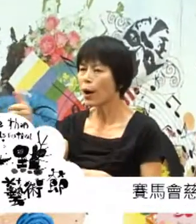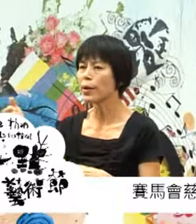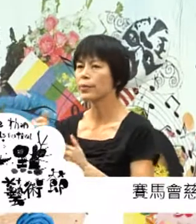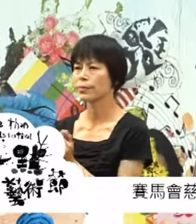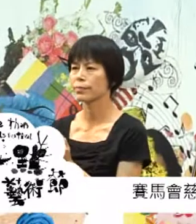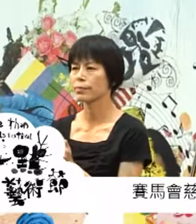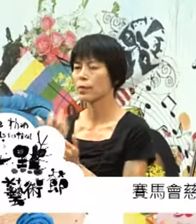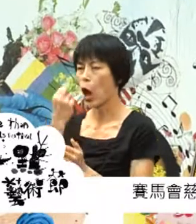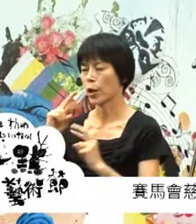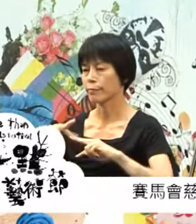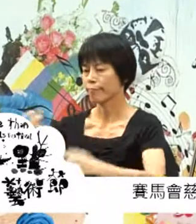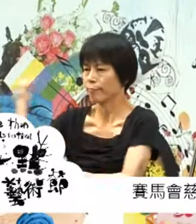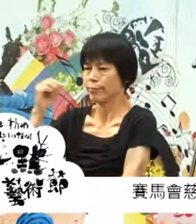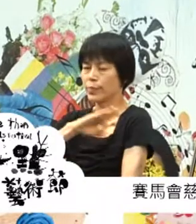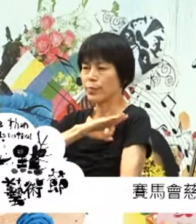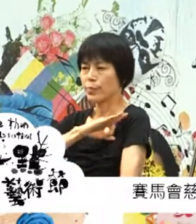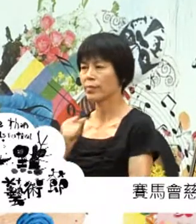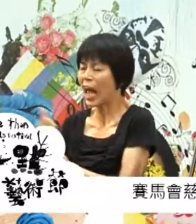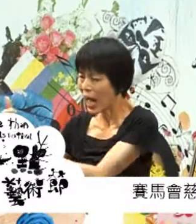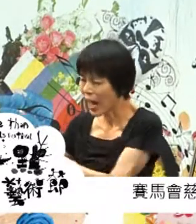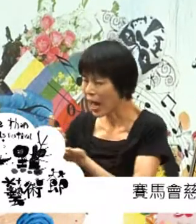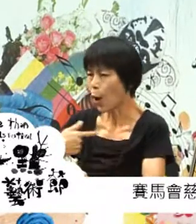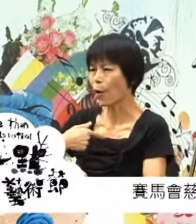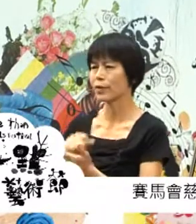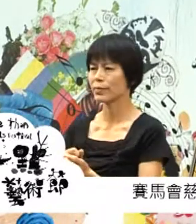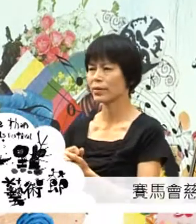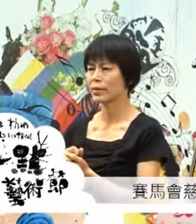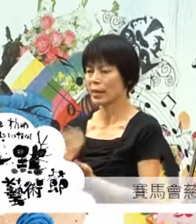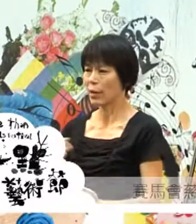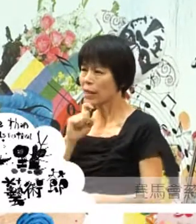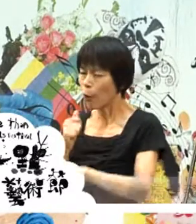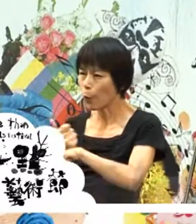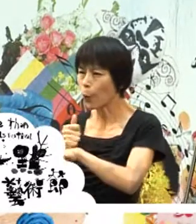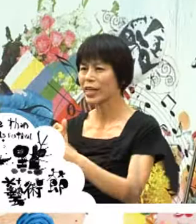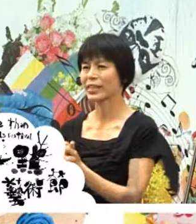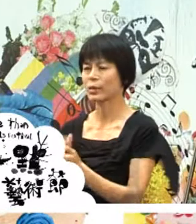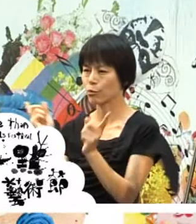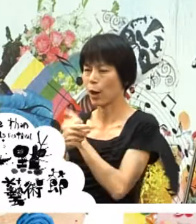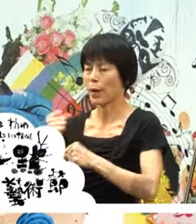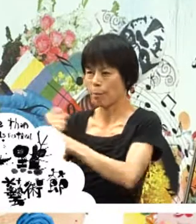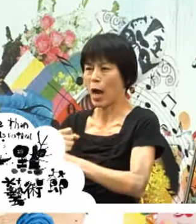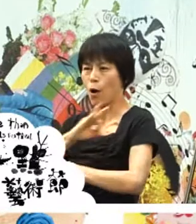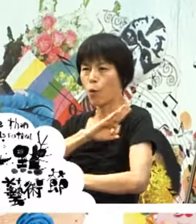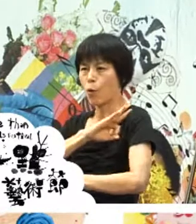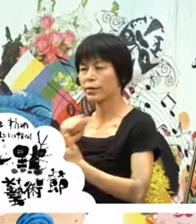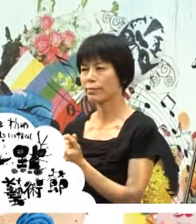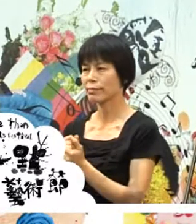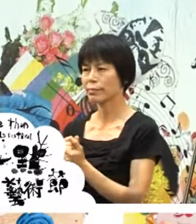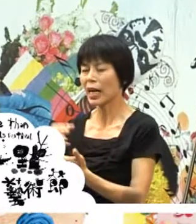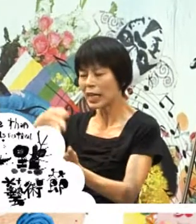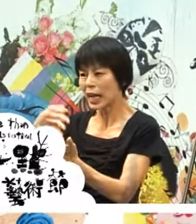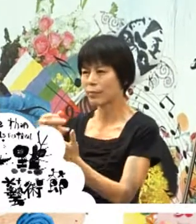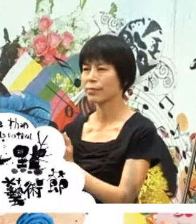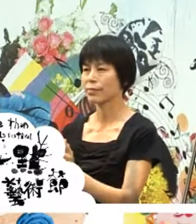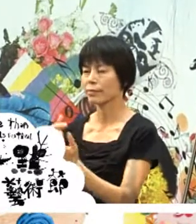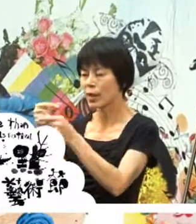是香港展能藝術會的邀請，是俾我可以有機會是代表馬會嚟到係出席呢一個